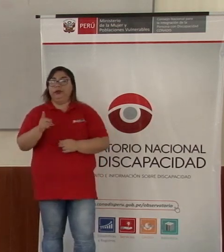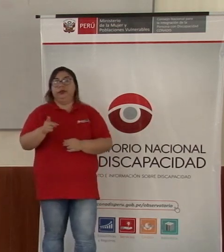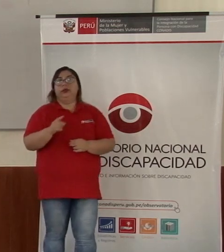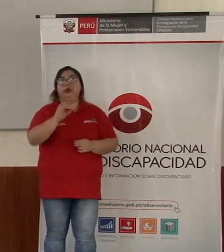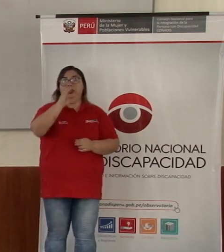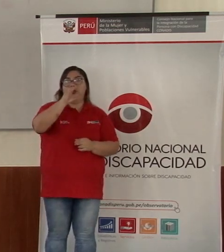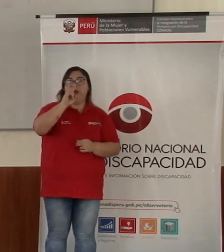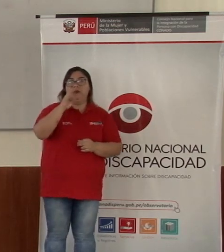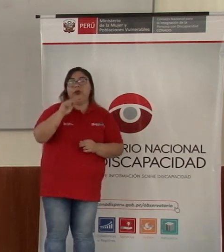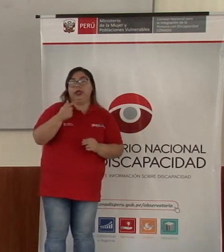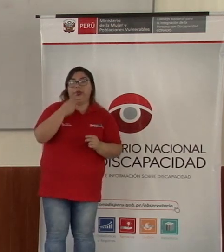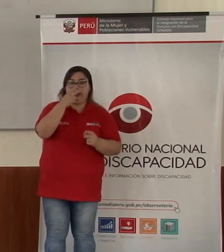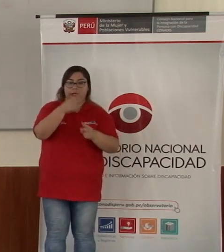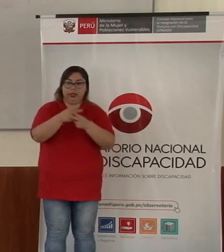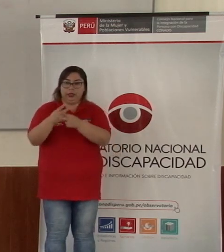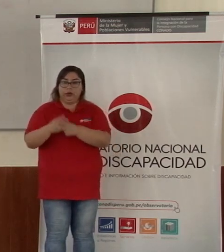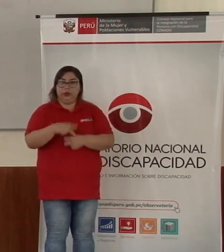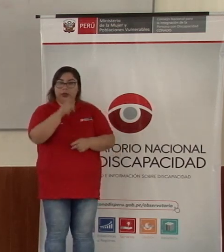interdicción.